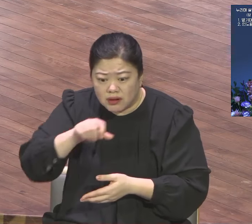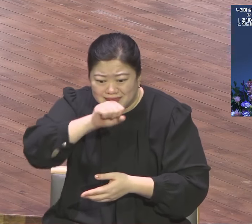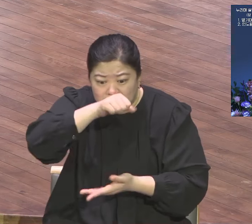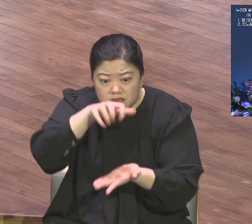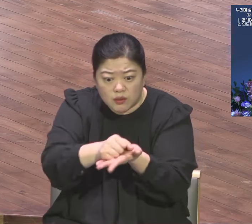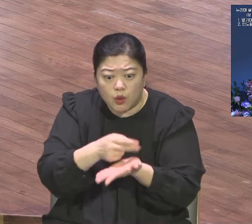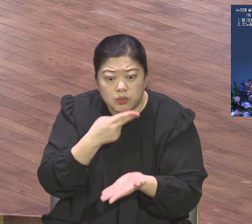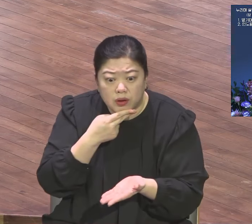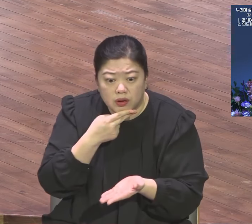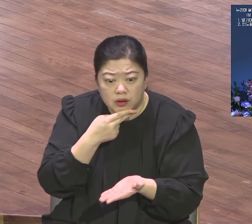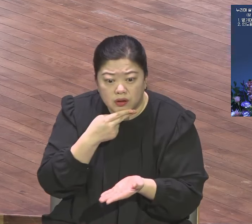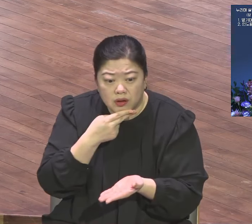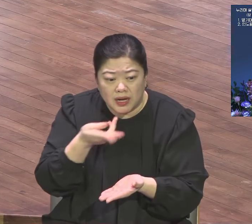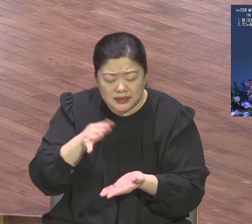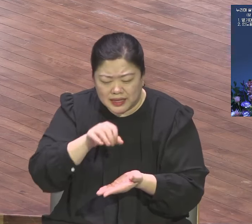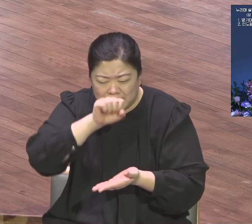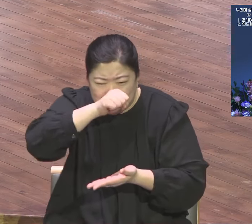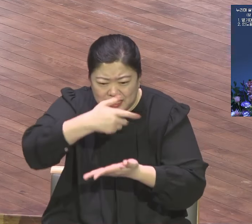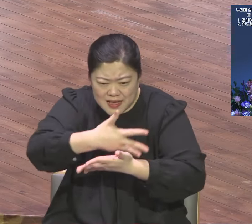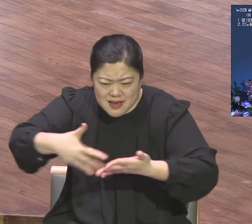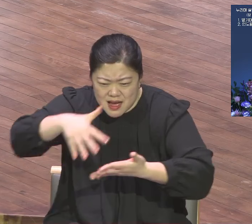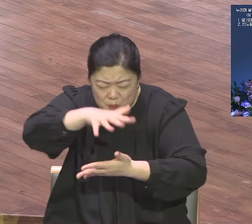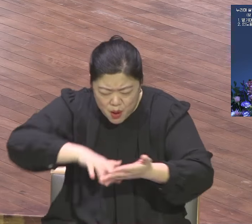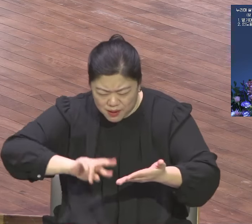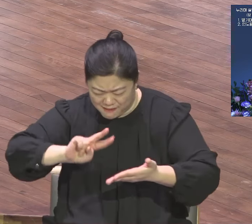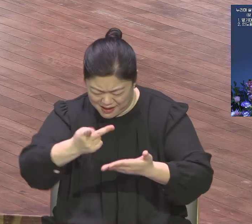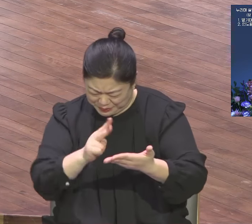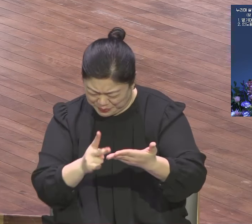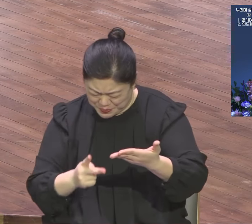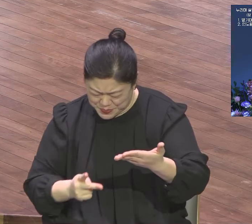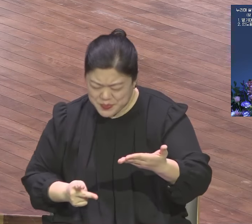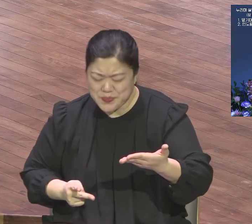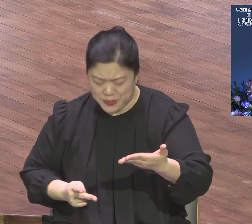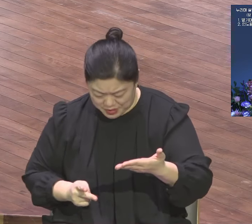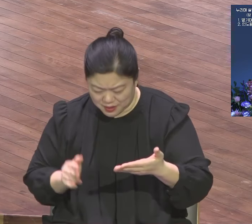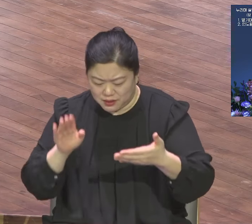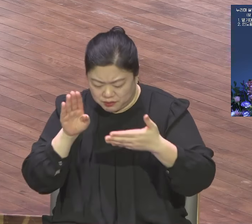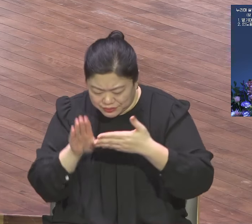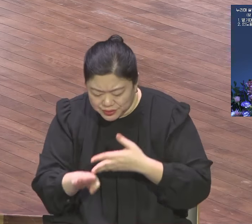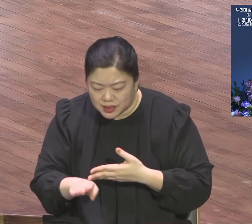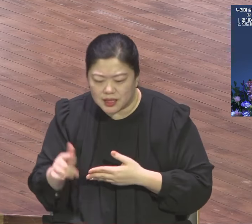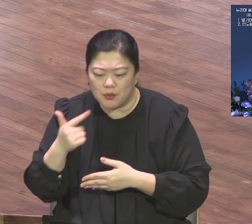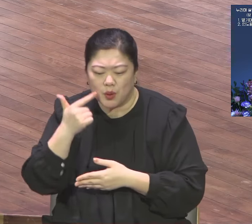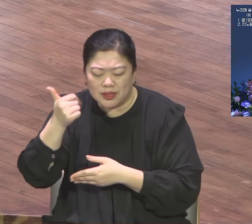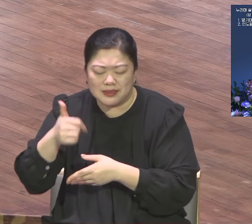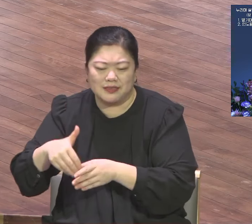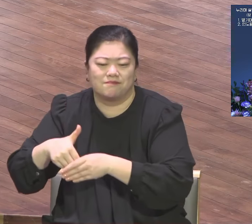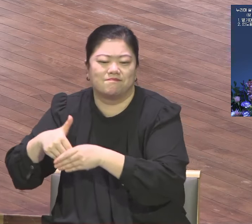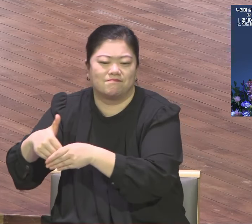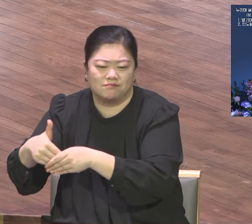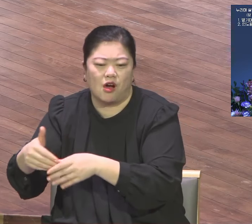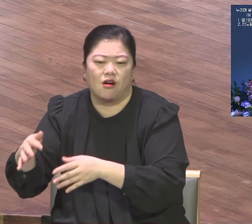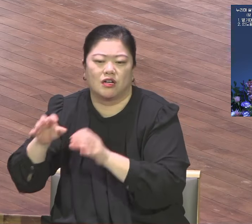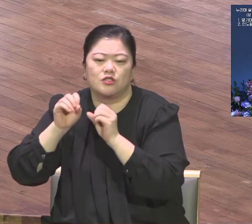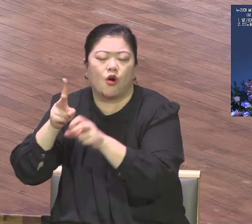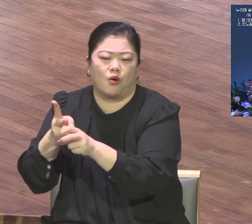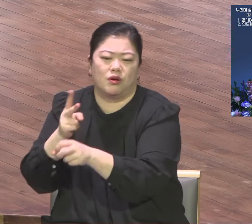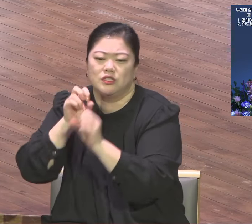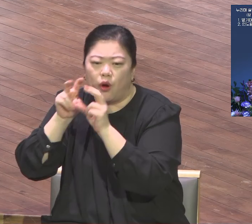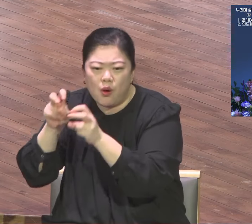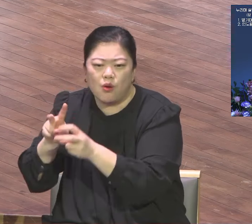다 교회 떠나든지 다 그랬어요. 그런데 내가 뭐 목사님하고 너무 잘 맞아서 잘